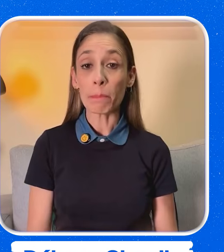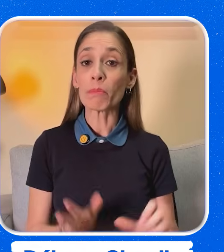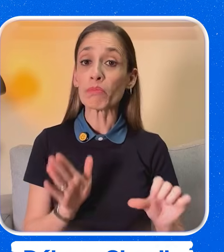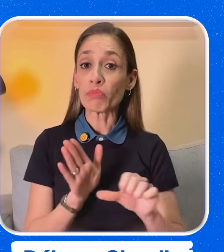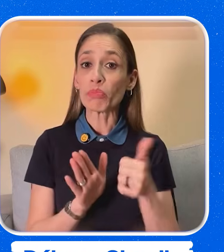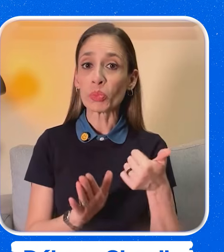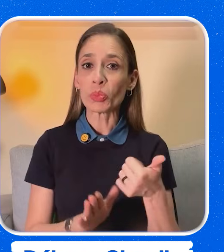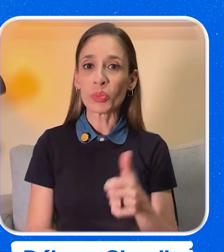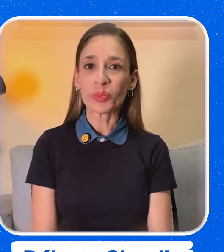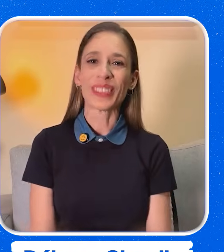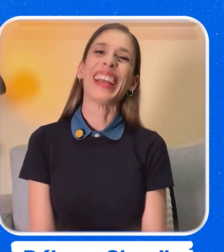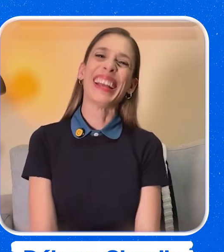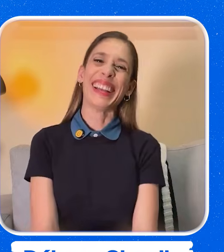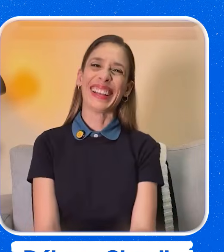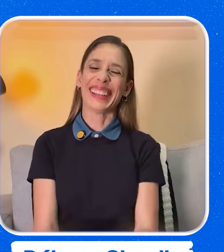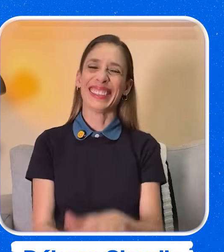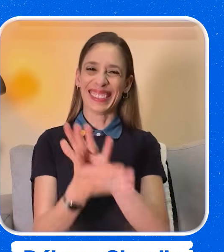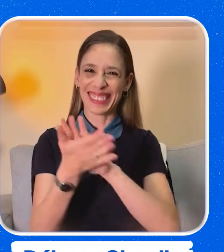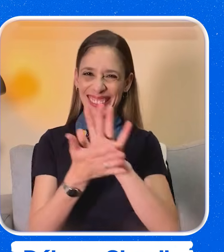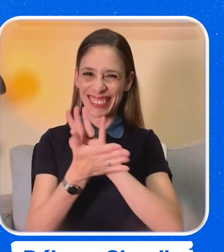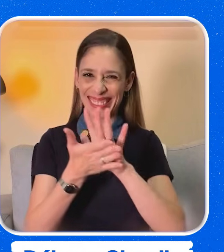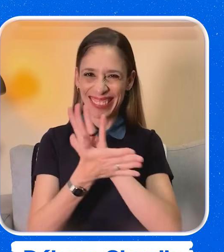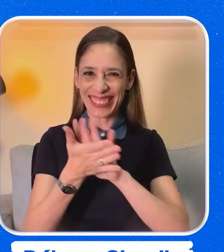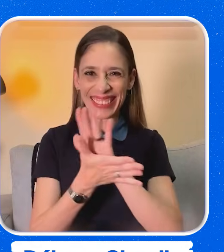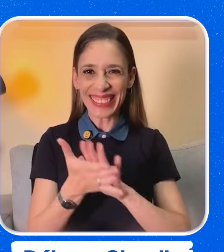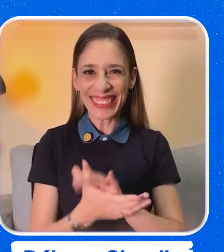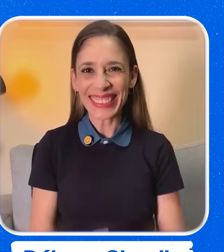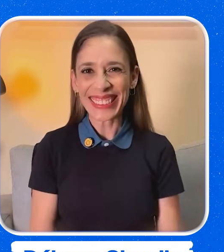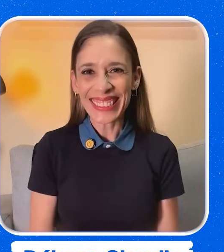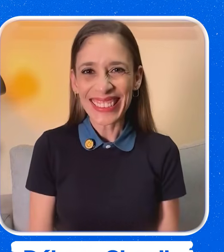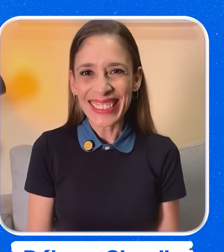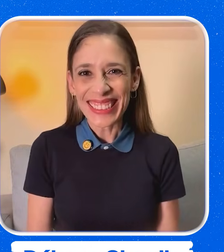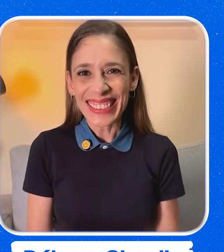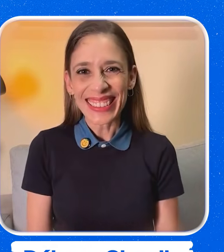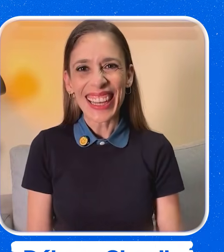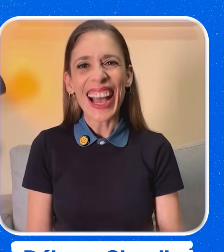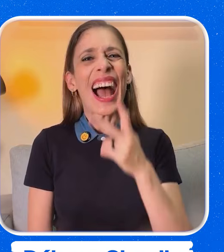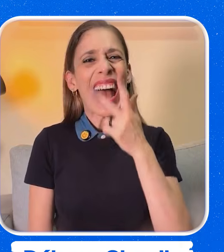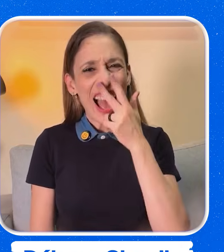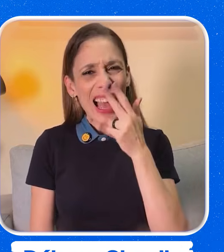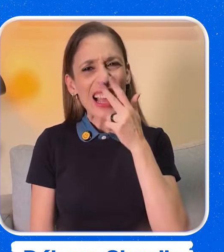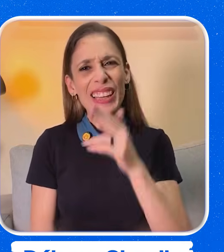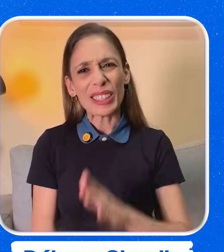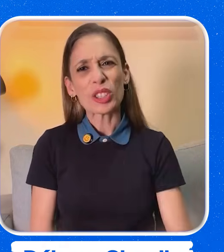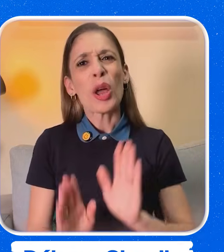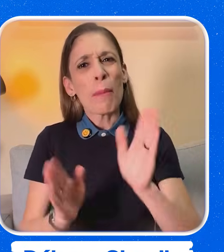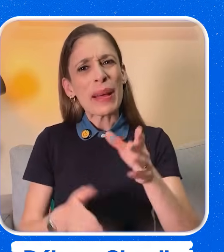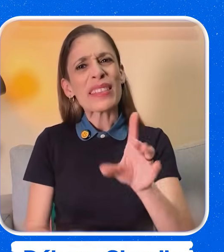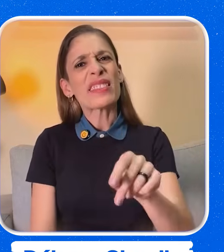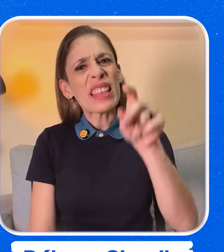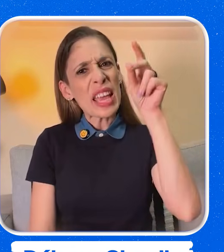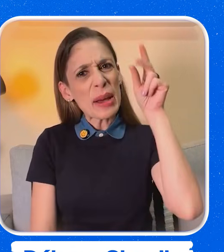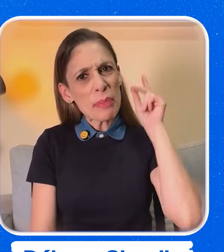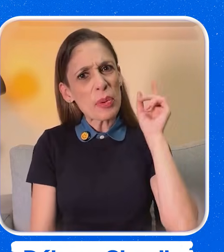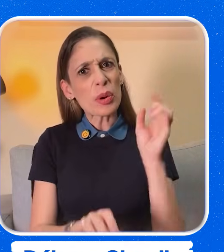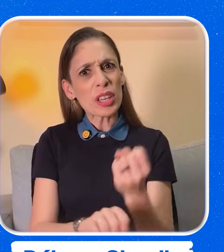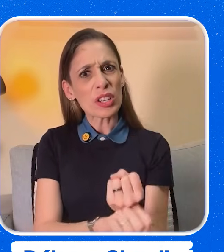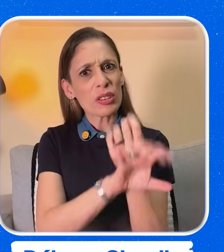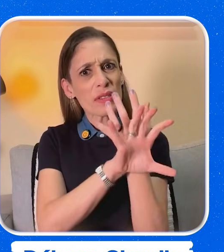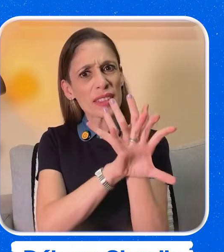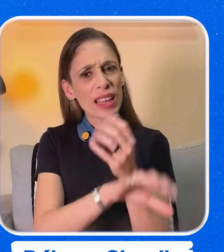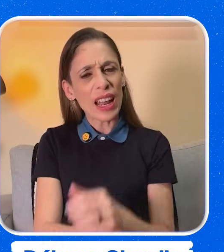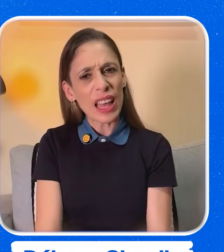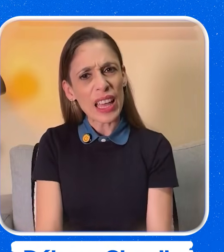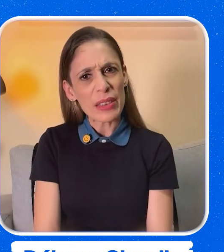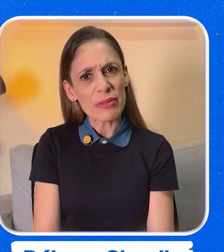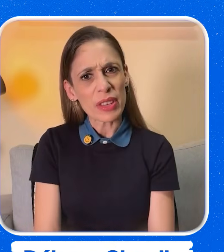Primeiro, né, quero agradecer ao convite. Terceira vez, acho, live, né? Ai, faz tempo que a